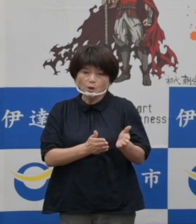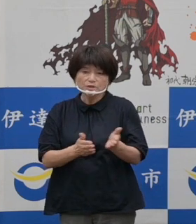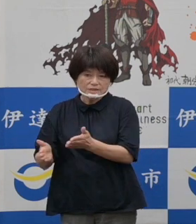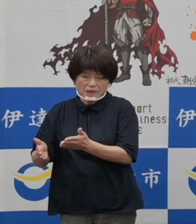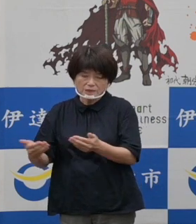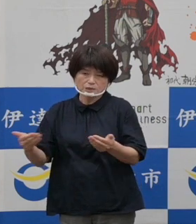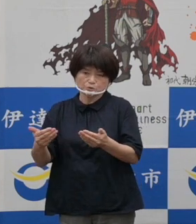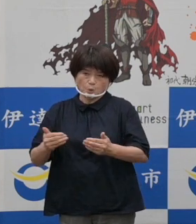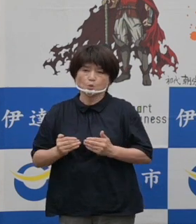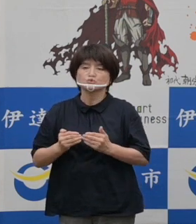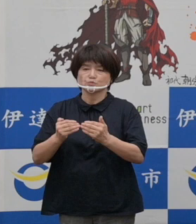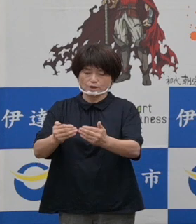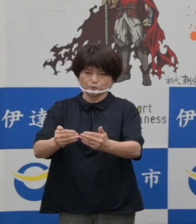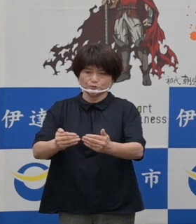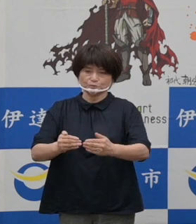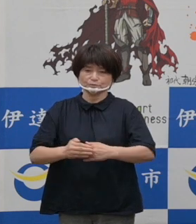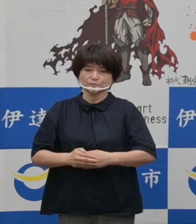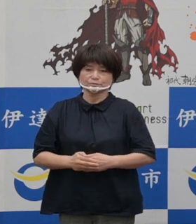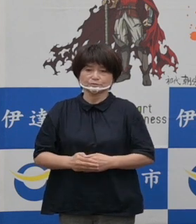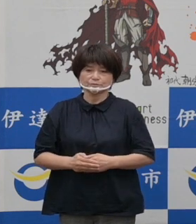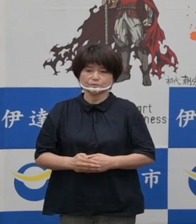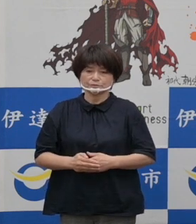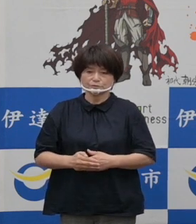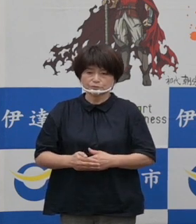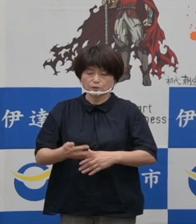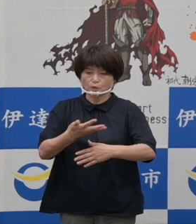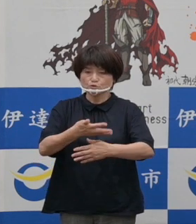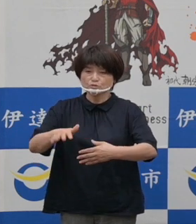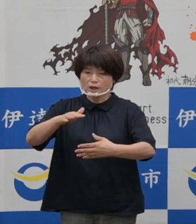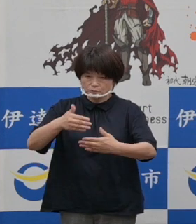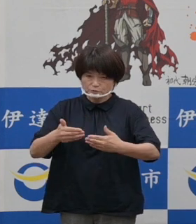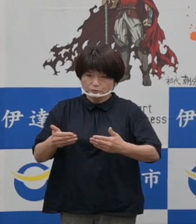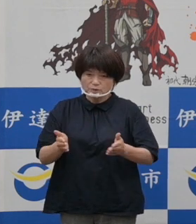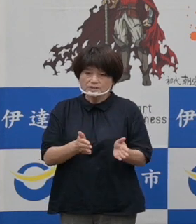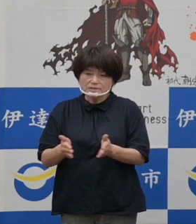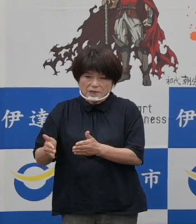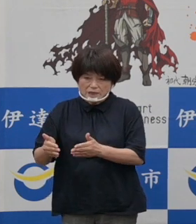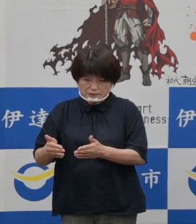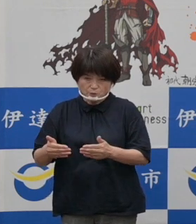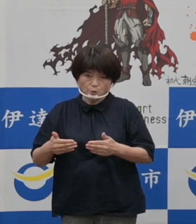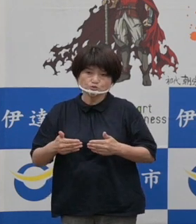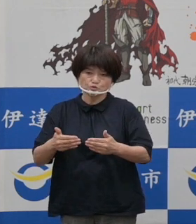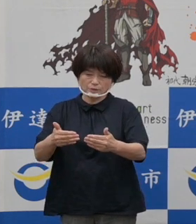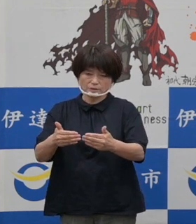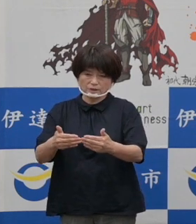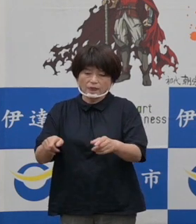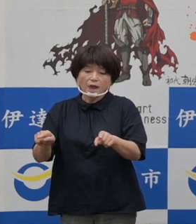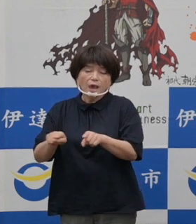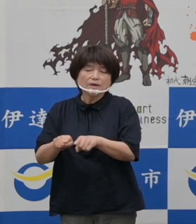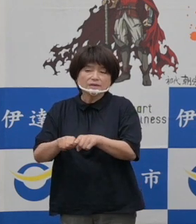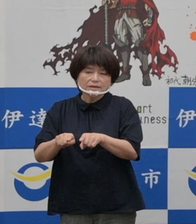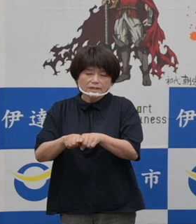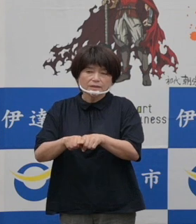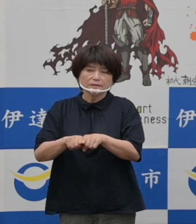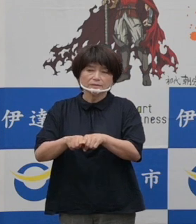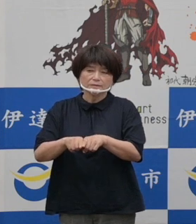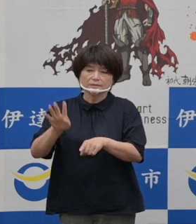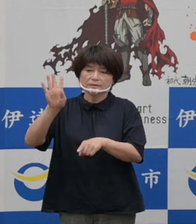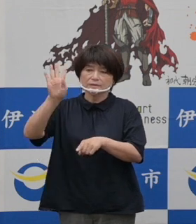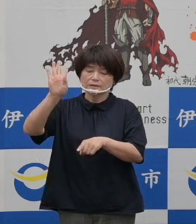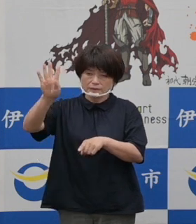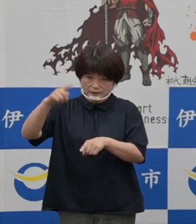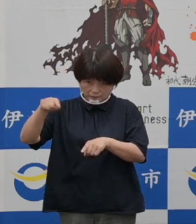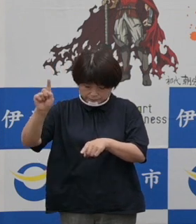ると。で、その土地区画整理事業を実施した後、まあ、実施と合わせまして、県の方